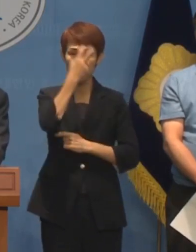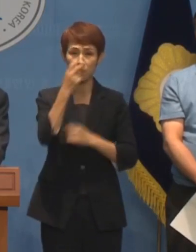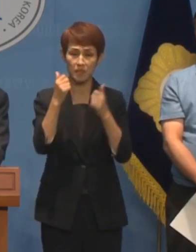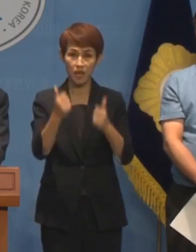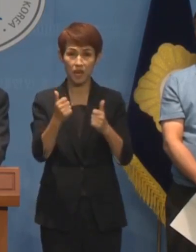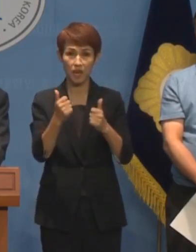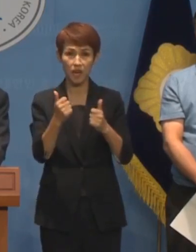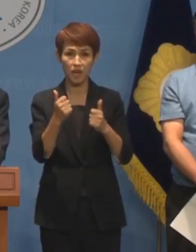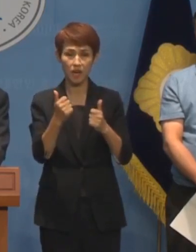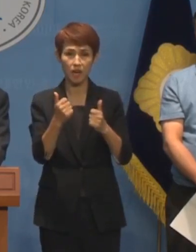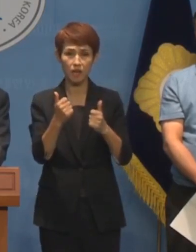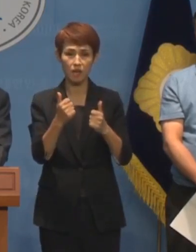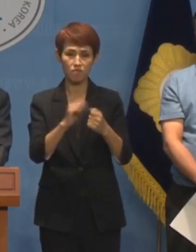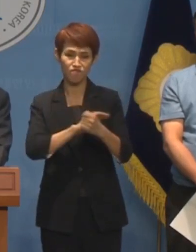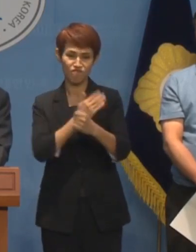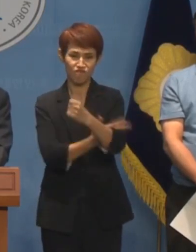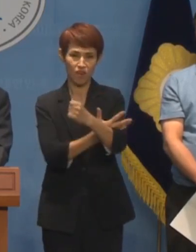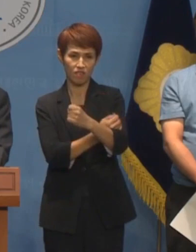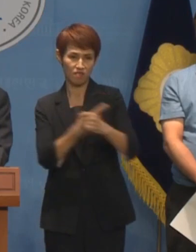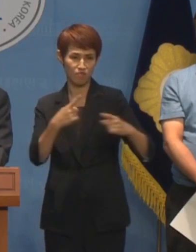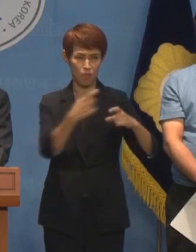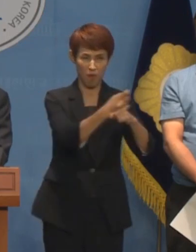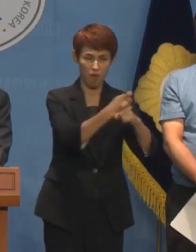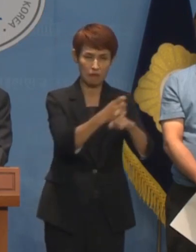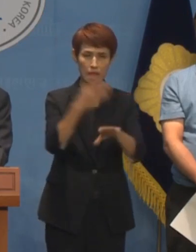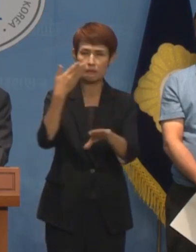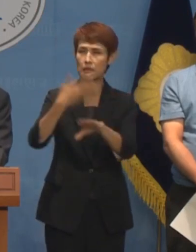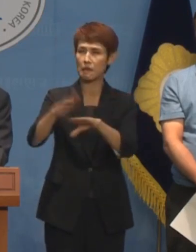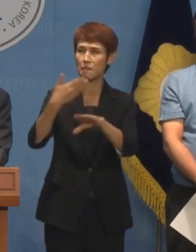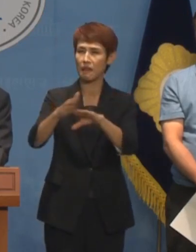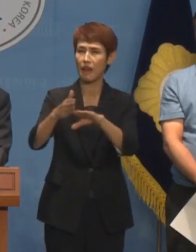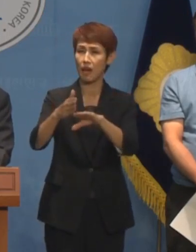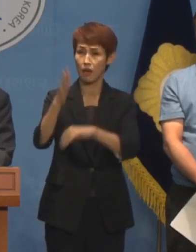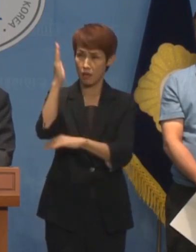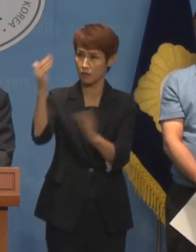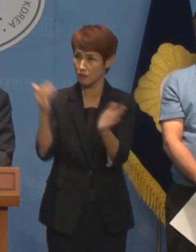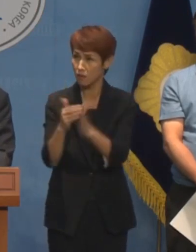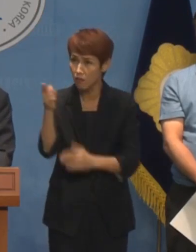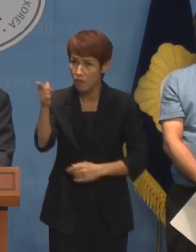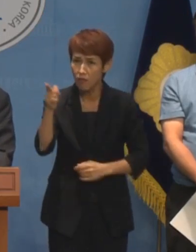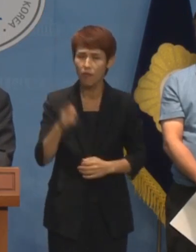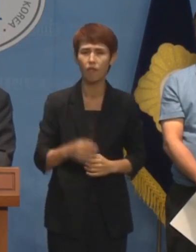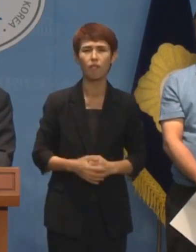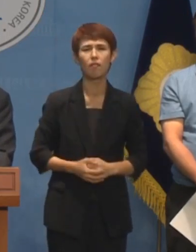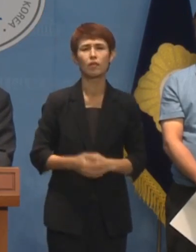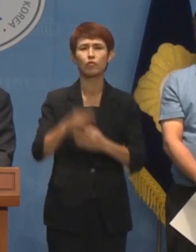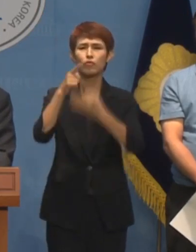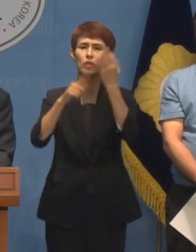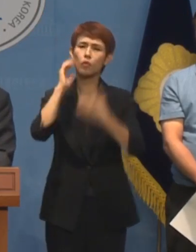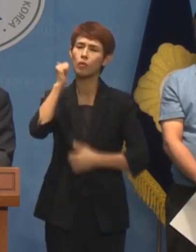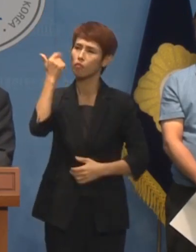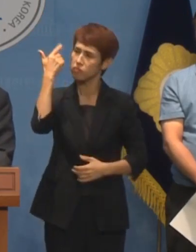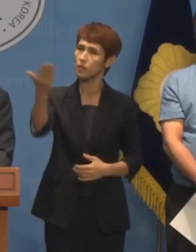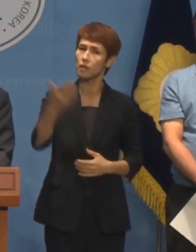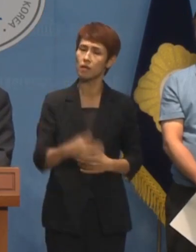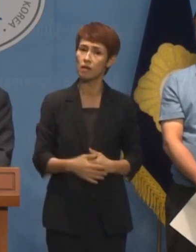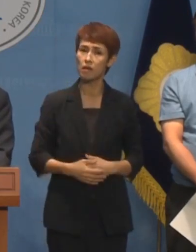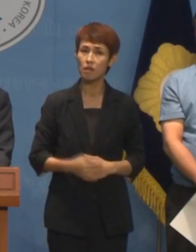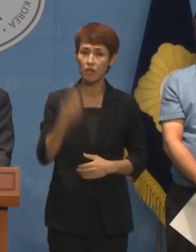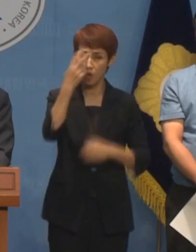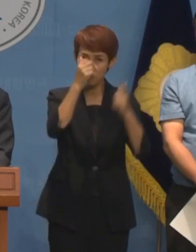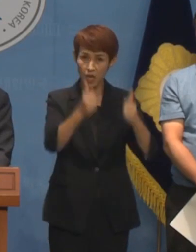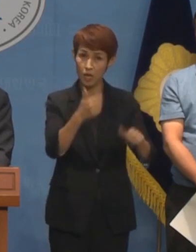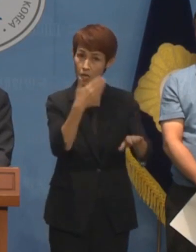가지고 보복하면 그게 깡패이지 검사입니까? 라는 말을 했습니다. 윤석열 대통령에게 묻습니다. 지금의